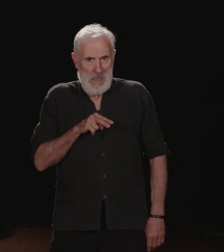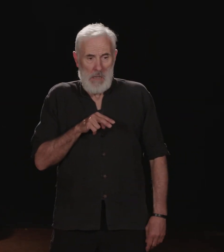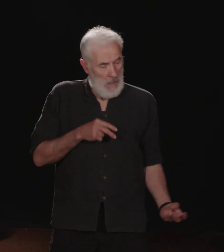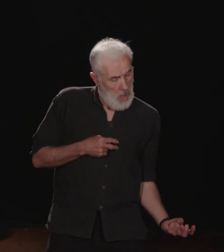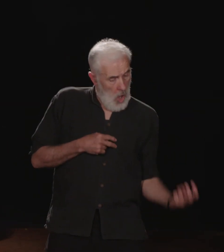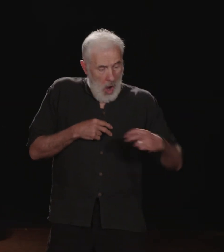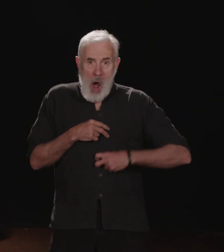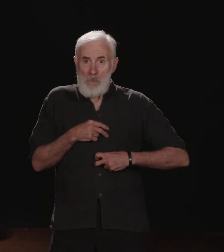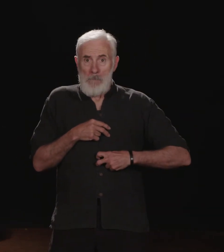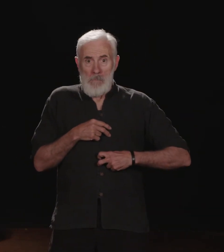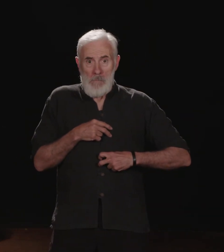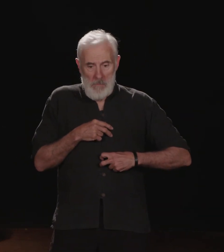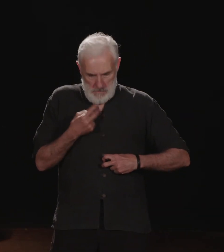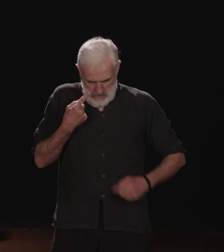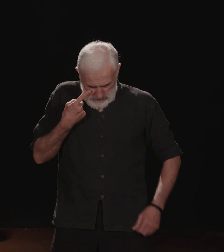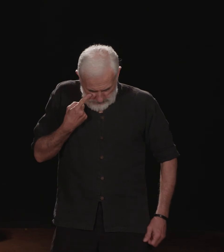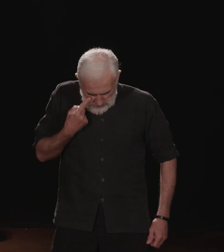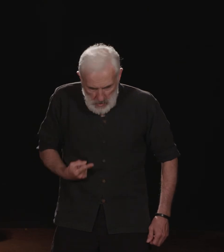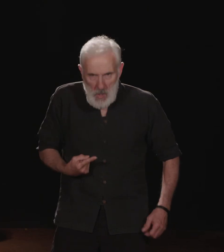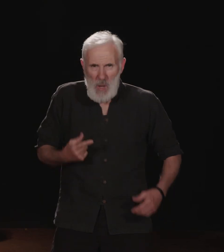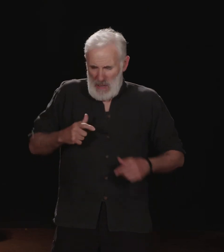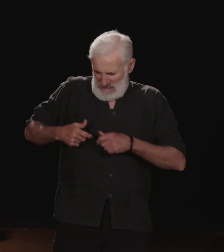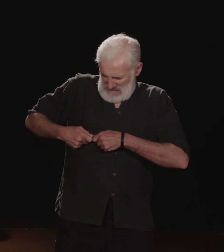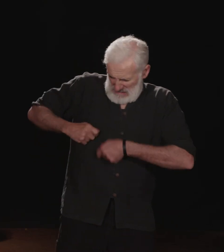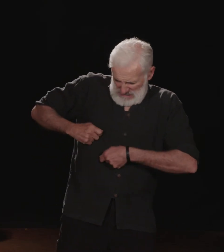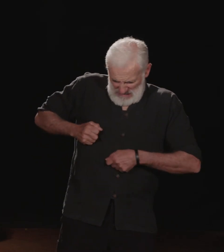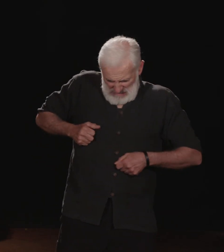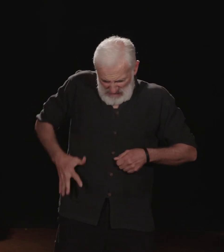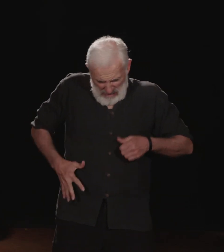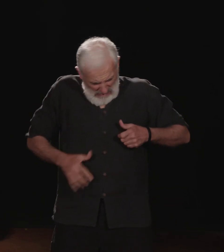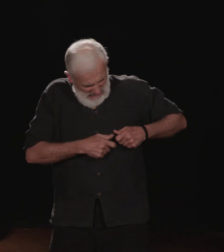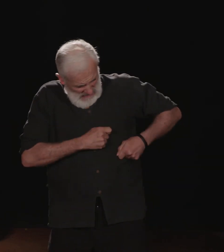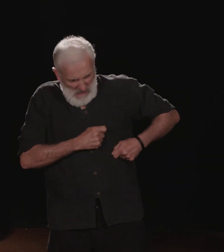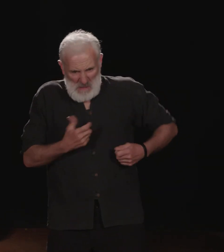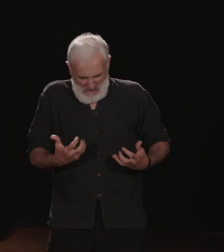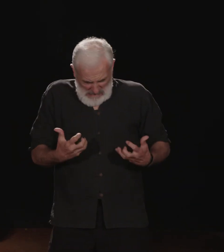Il a grimpé sur mes genoux et j'ai vu les plaies et la chair à vif.